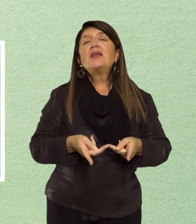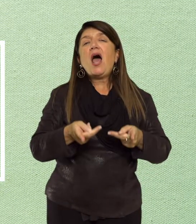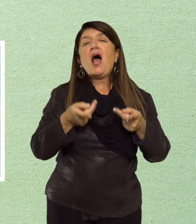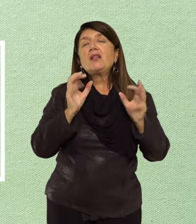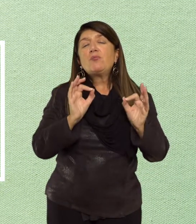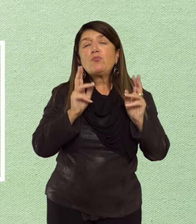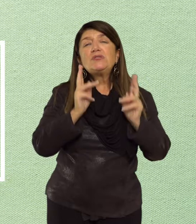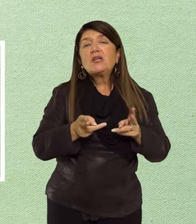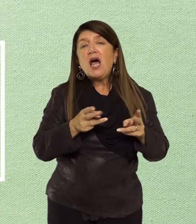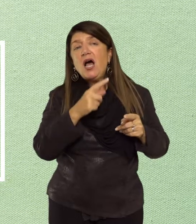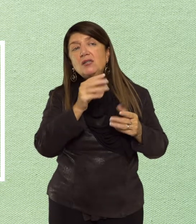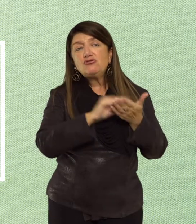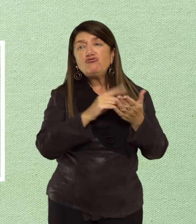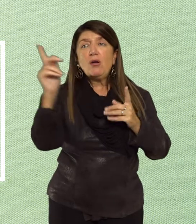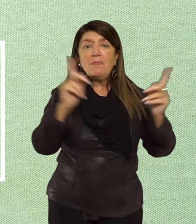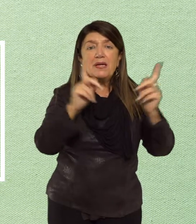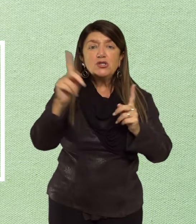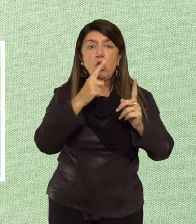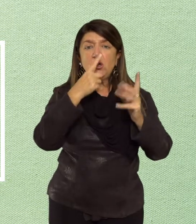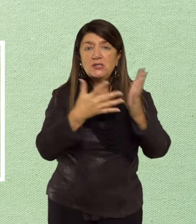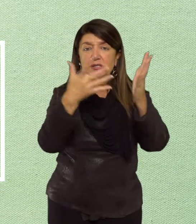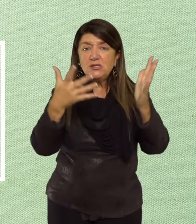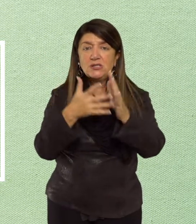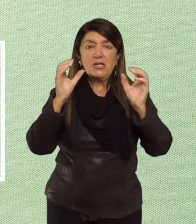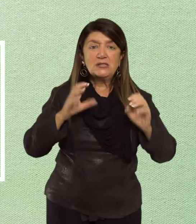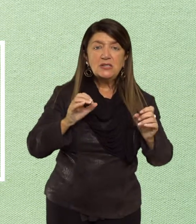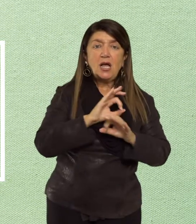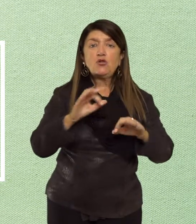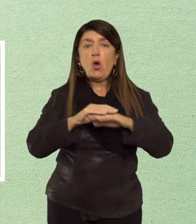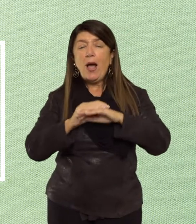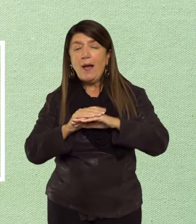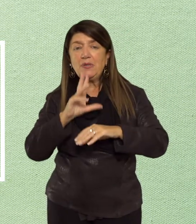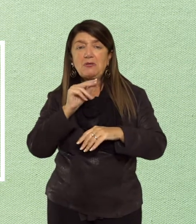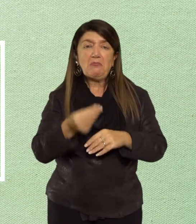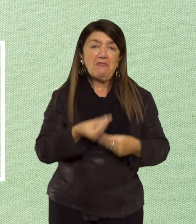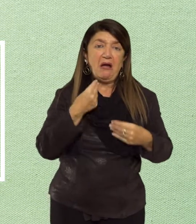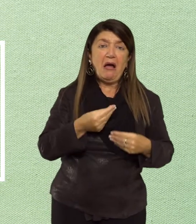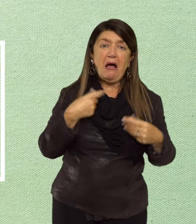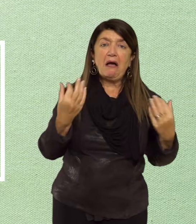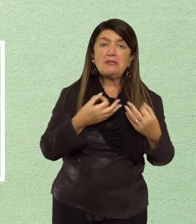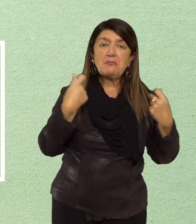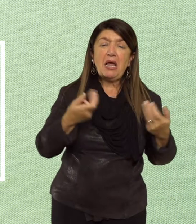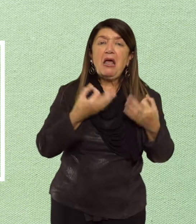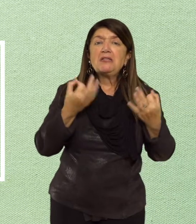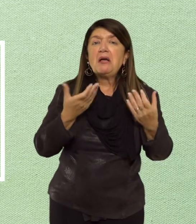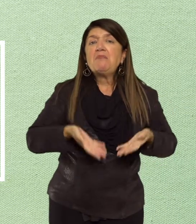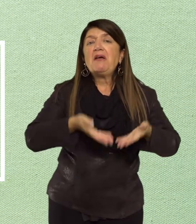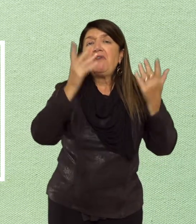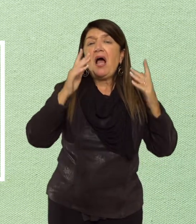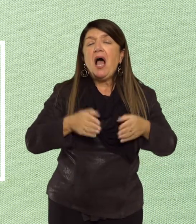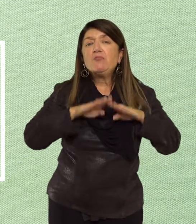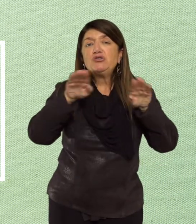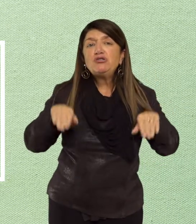ruote, che possono essere gli insegnanti a scuola, magari dei tuoi amici che ti dicono: no, cosa vai sempre in piscina, sempre ad allenarti, esci con